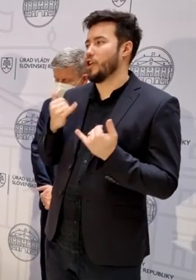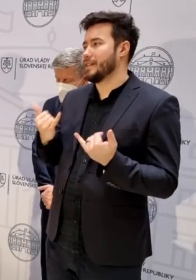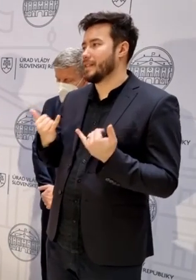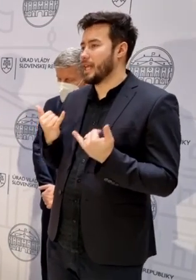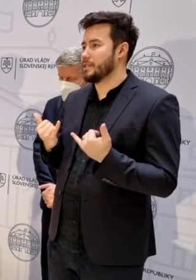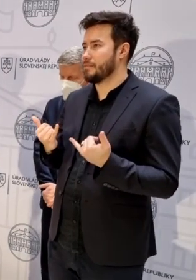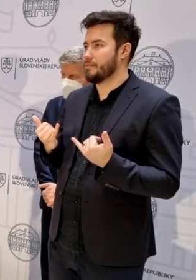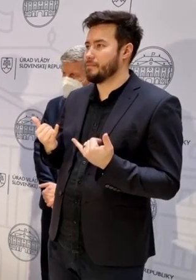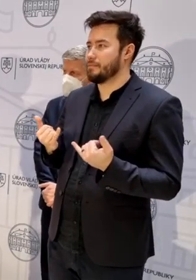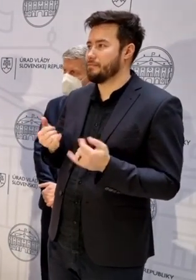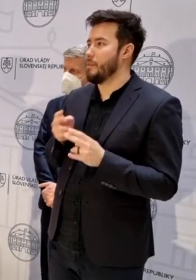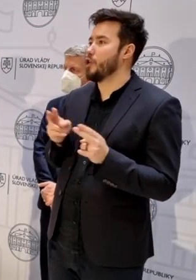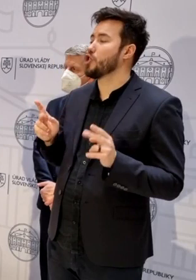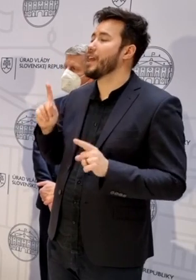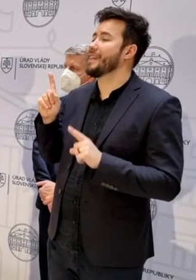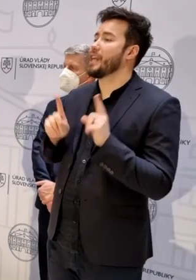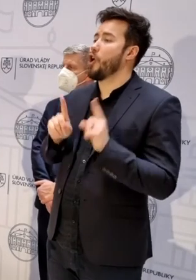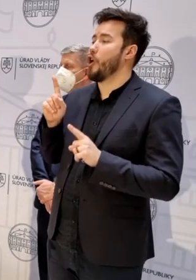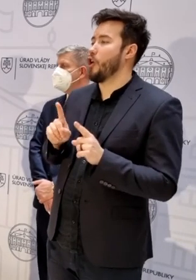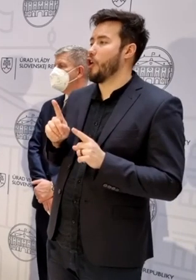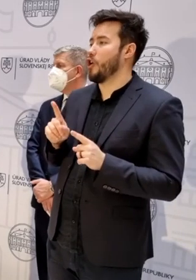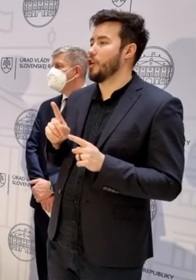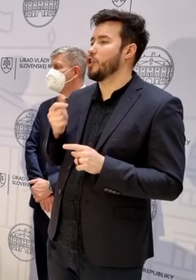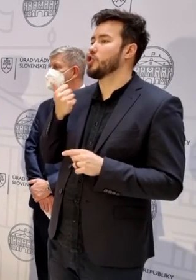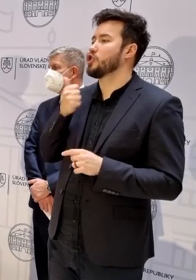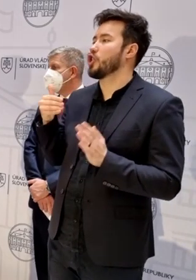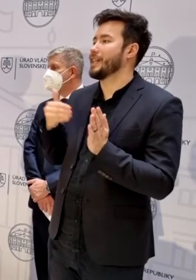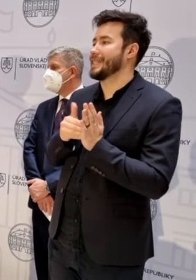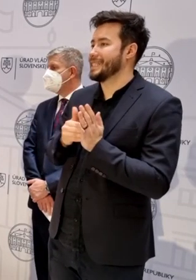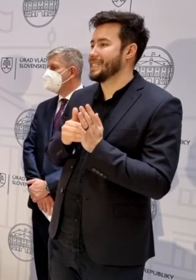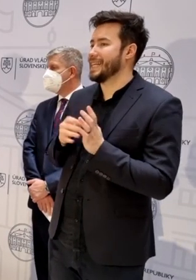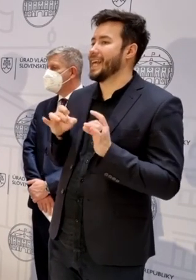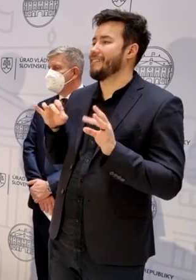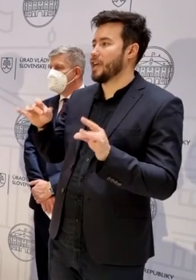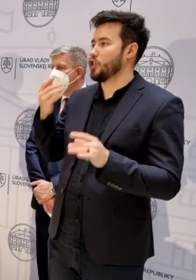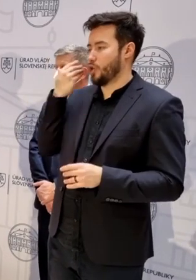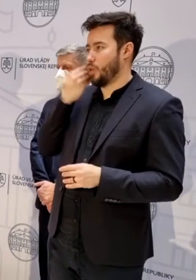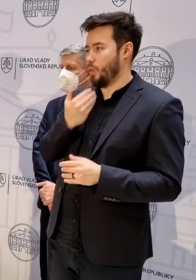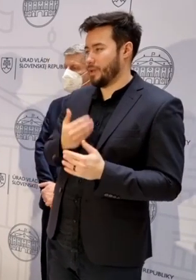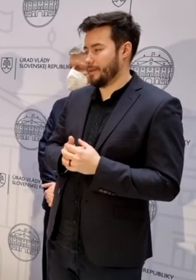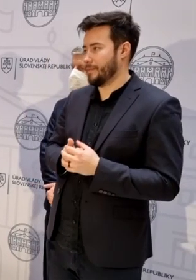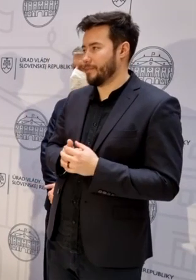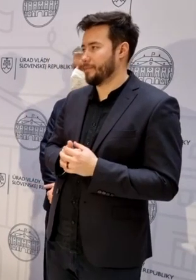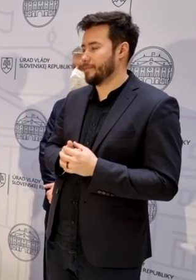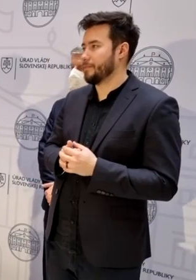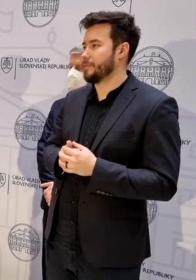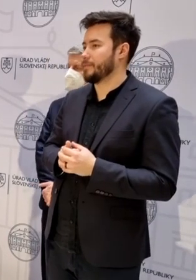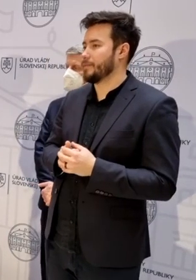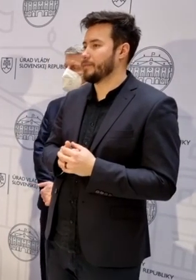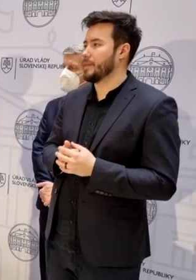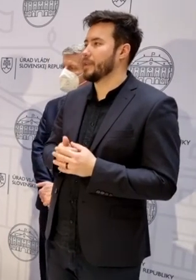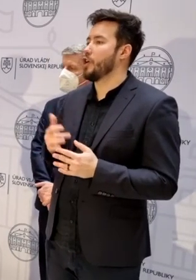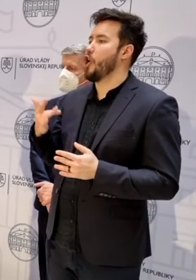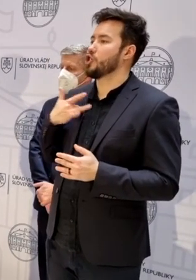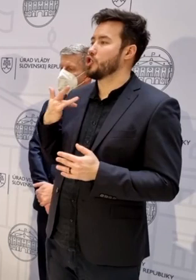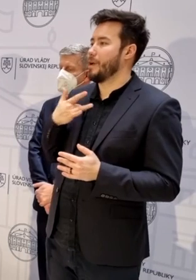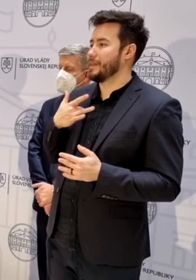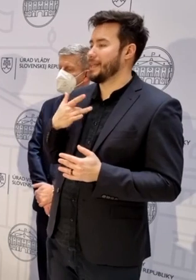pohybuje možno niekoľko 100 000 infekčných ľudí, či je to osobné